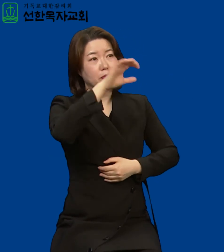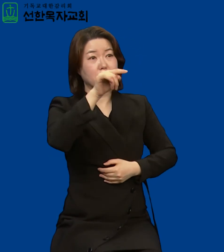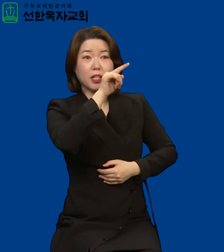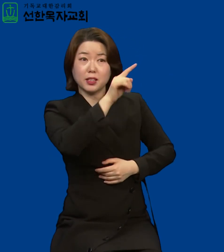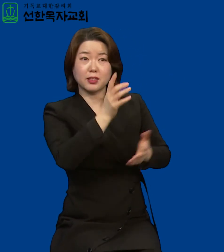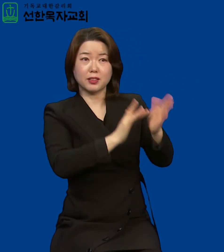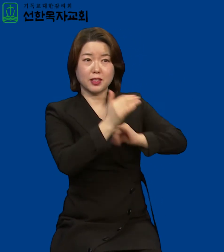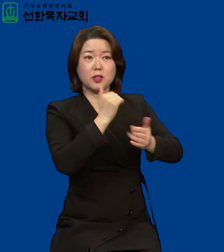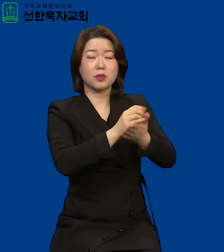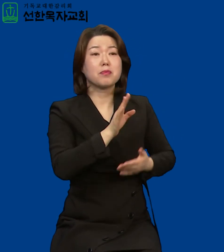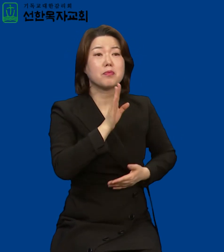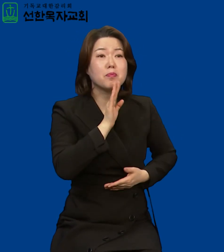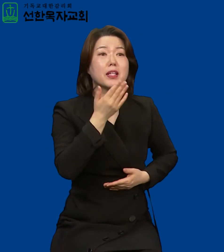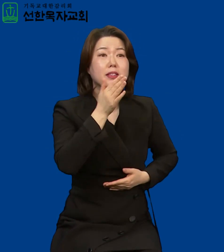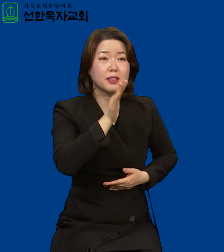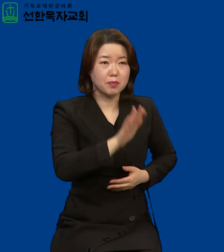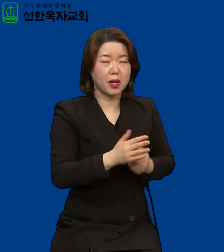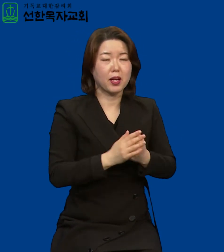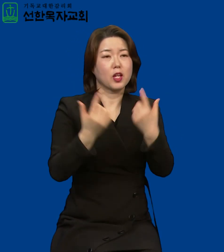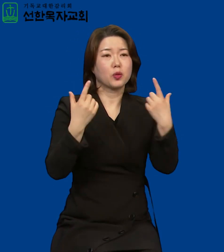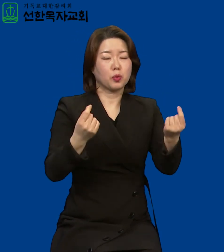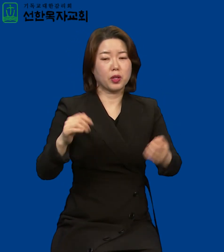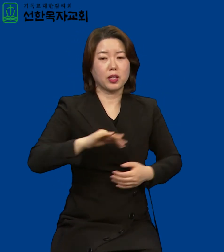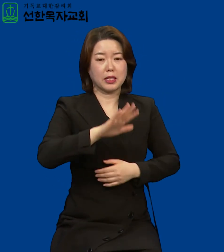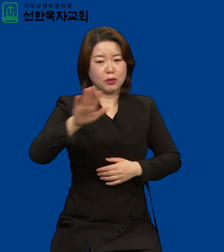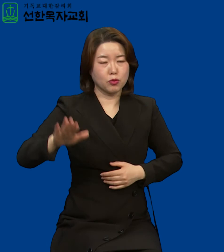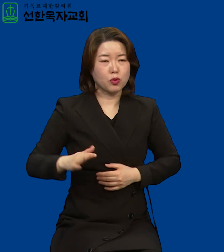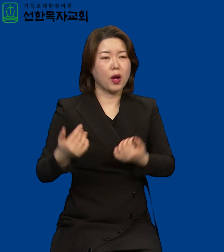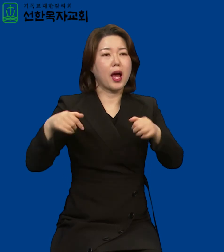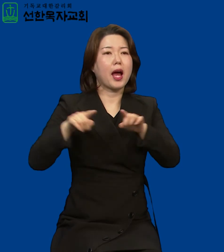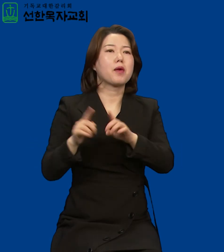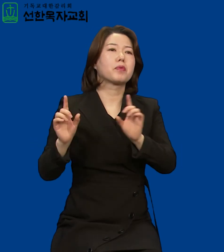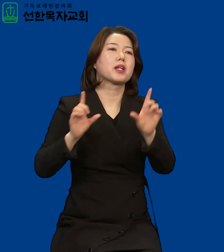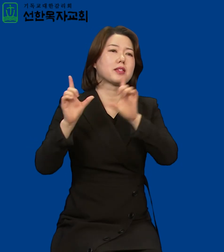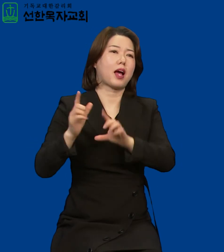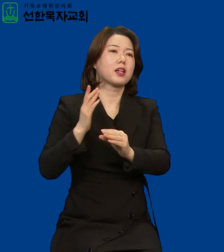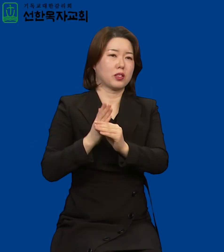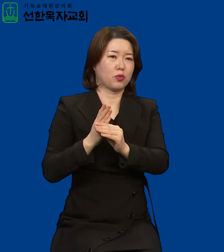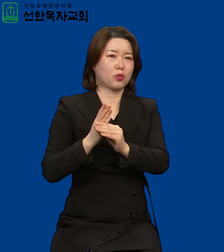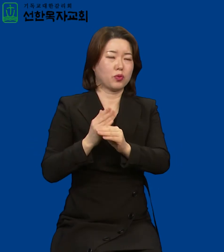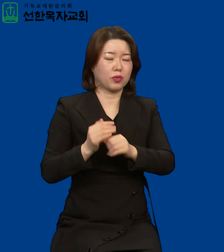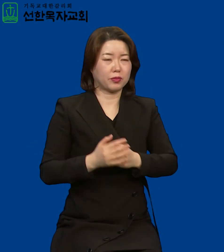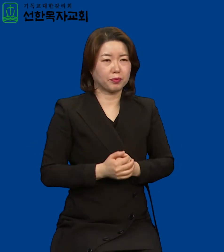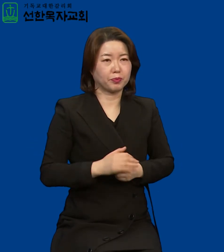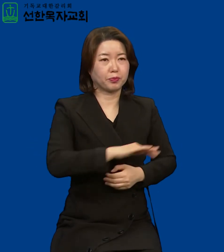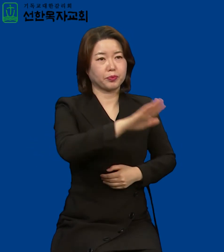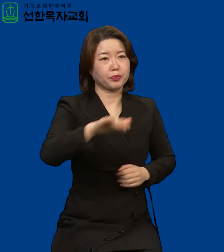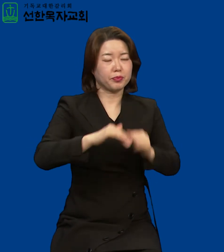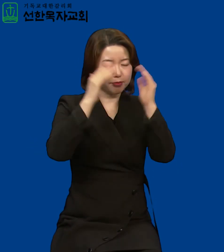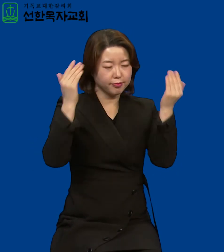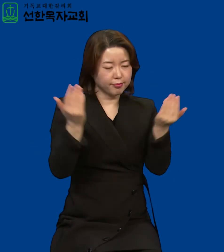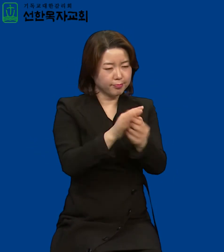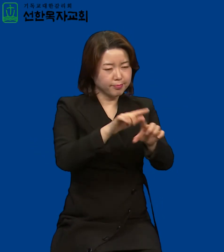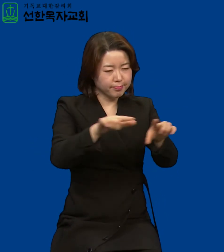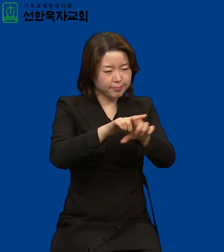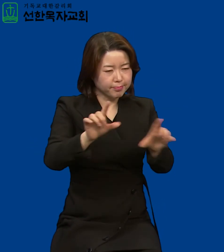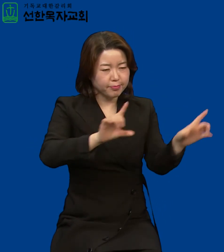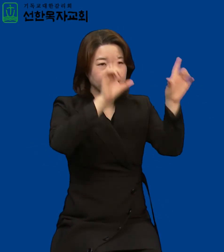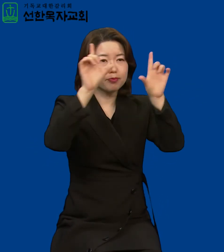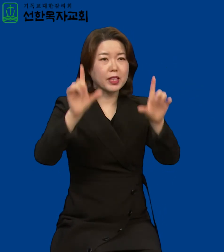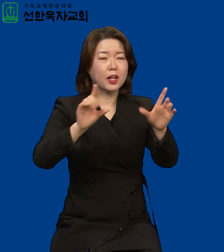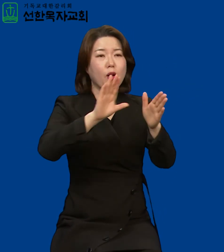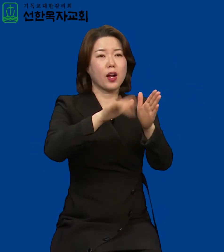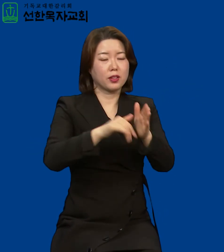예수님이시지만 동일하게 우리와 함께 사시는 분이에요. 우리의 모든 일상에서